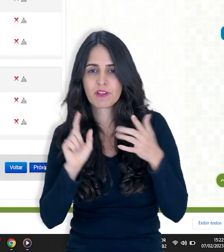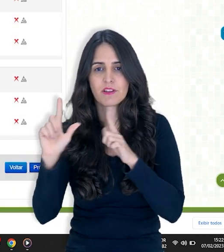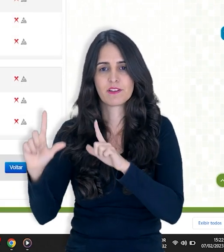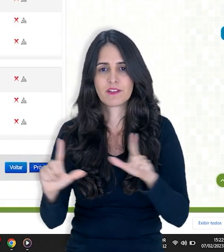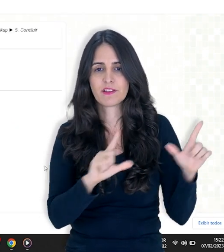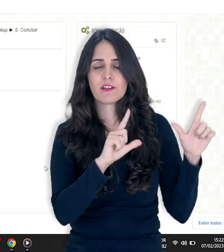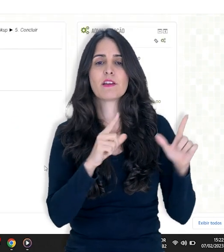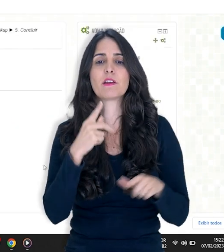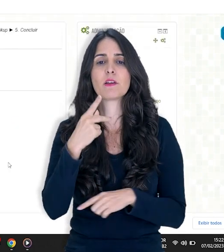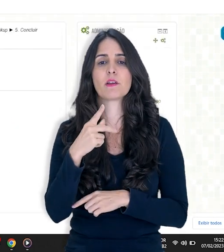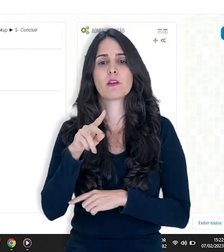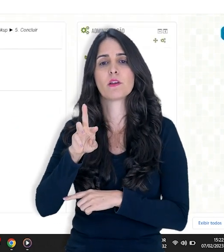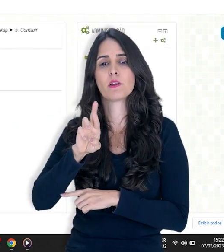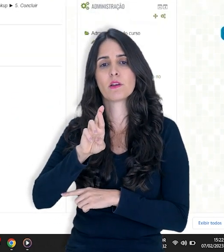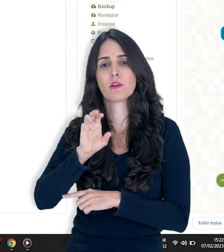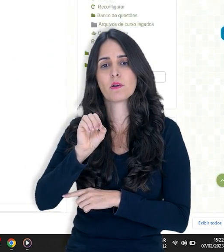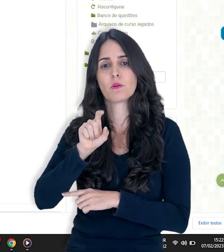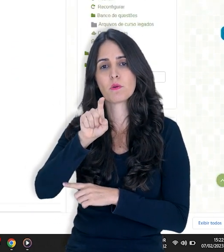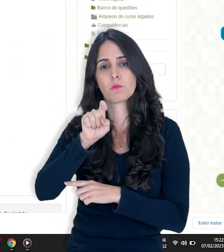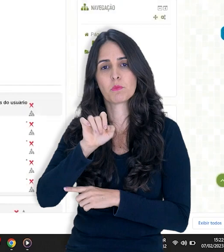botão próximo.